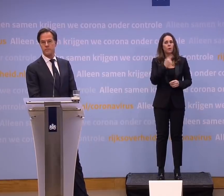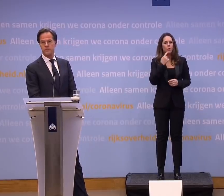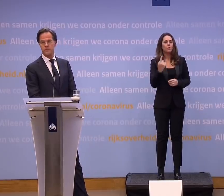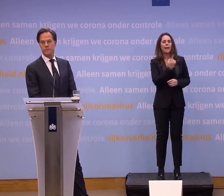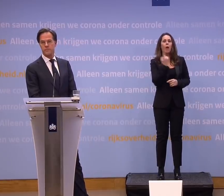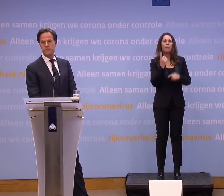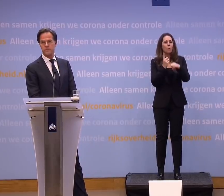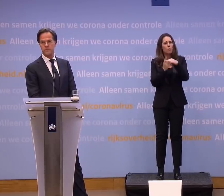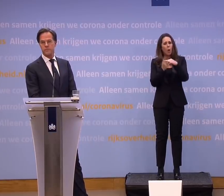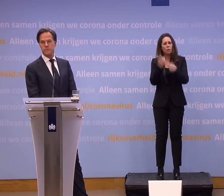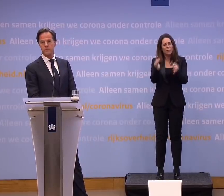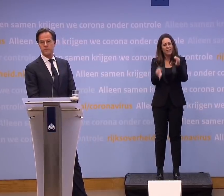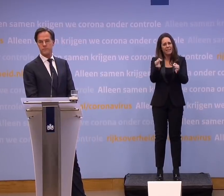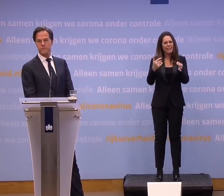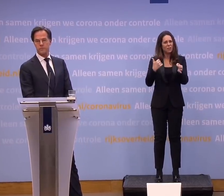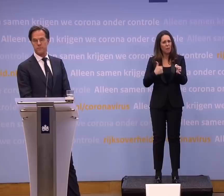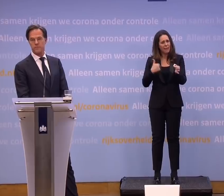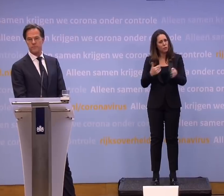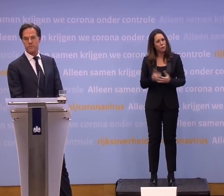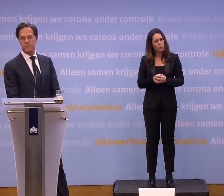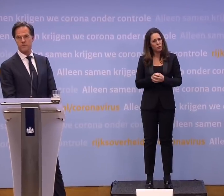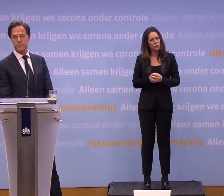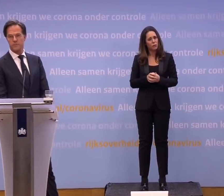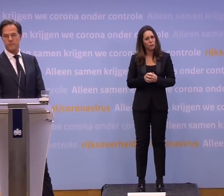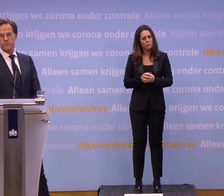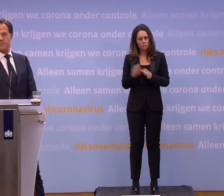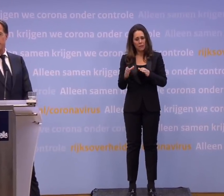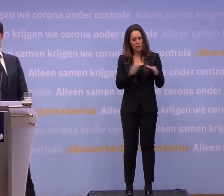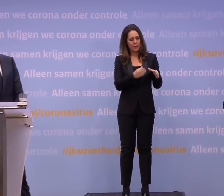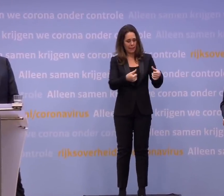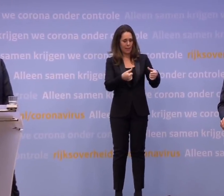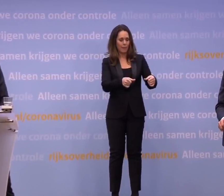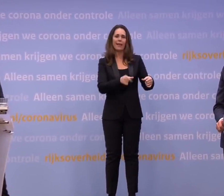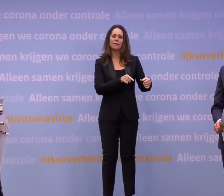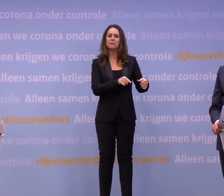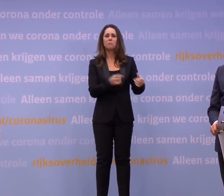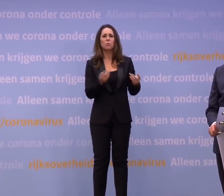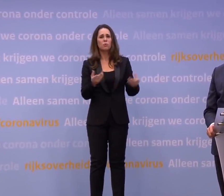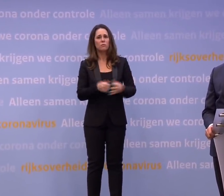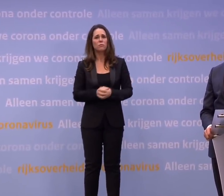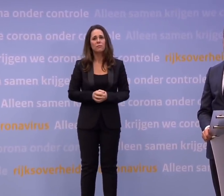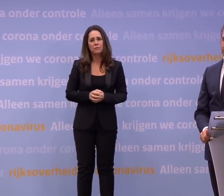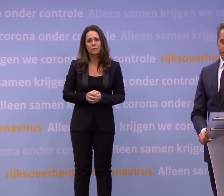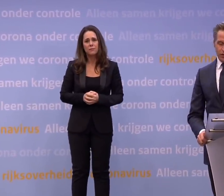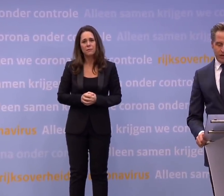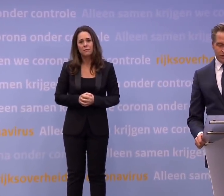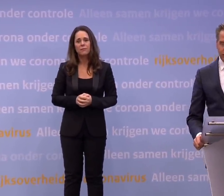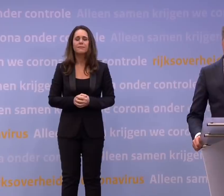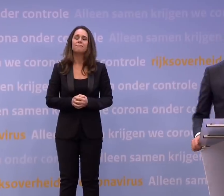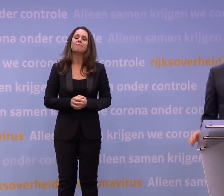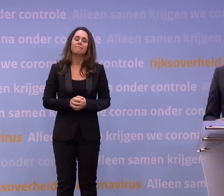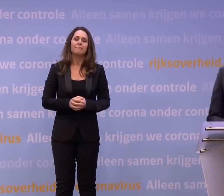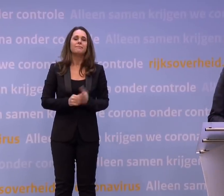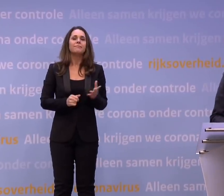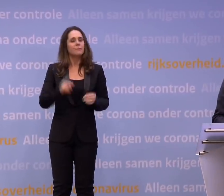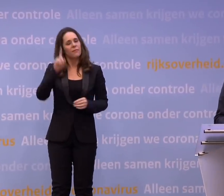positief geteste mensen om die quarantaineplicht op te gaan leggen. Hoe gaat dat eruit zien? Nou, u weet dat